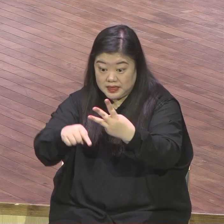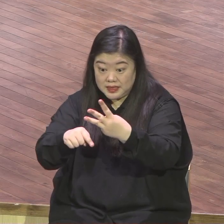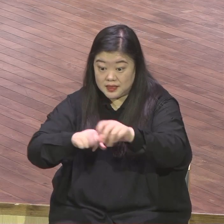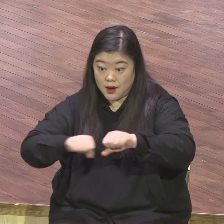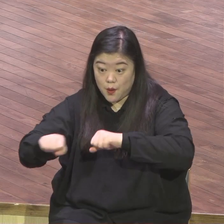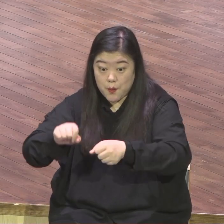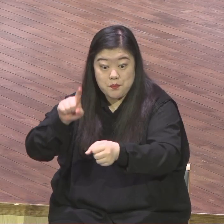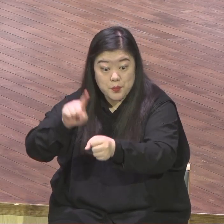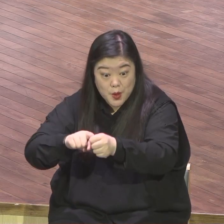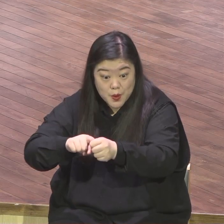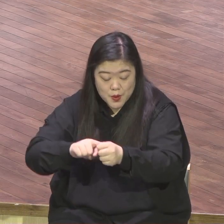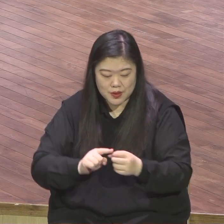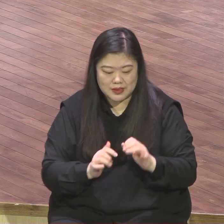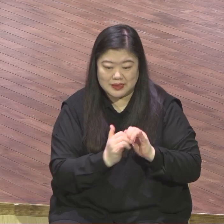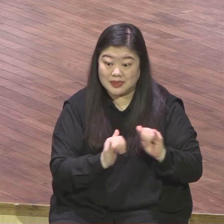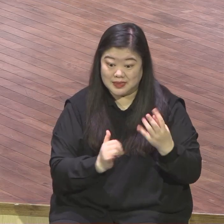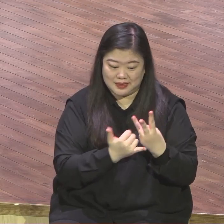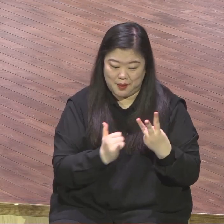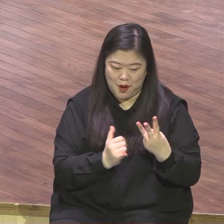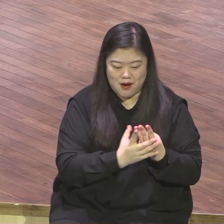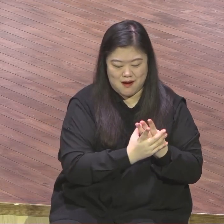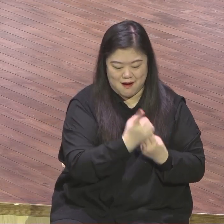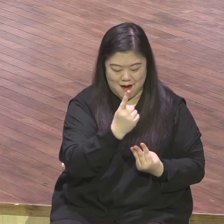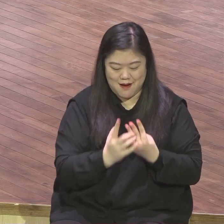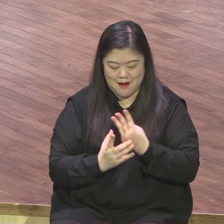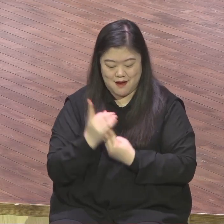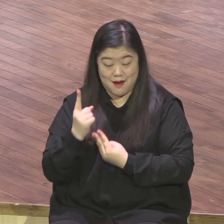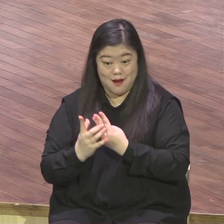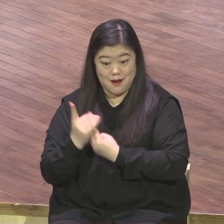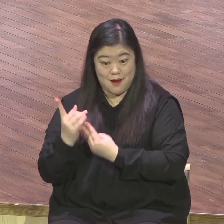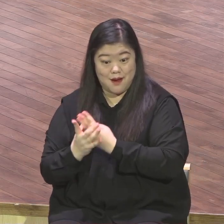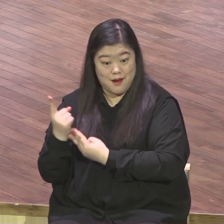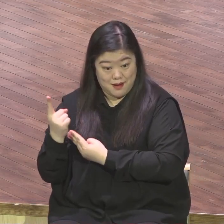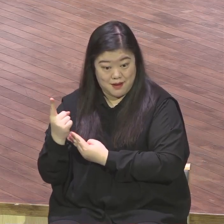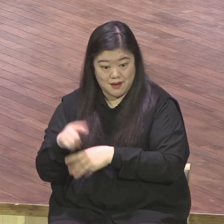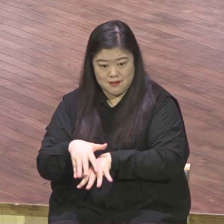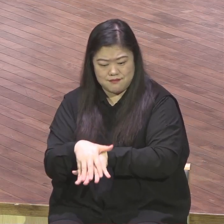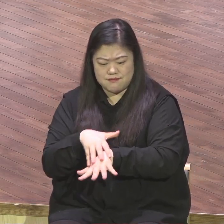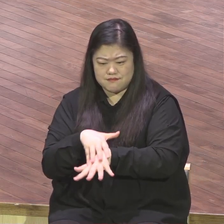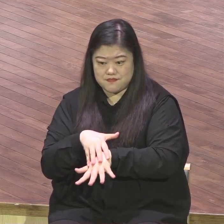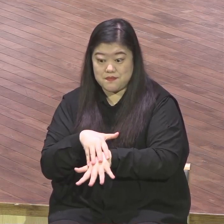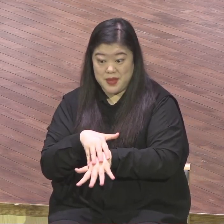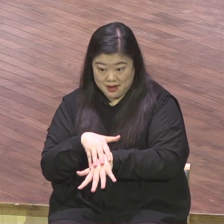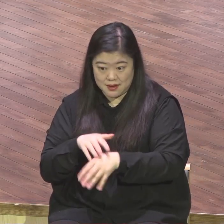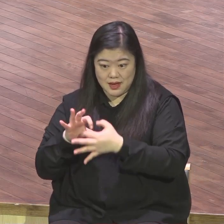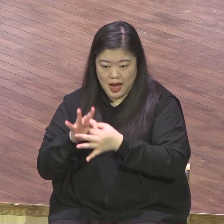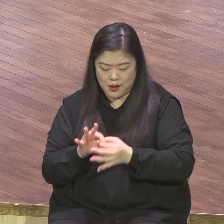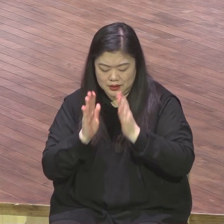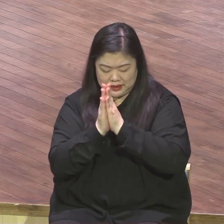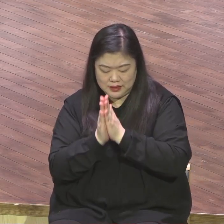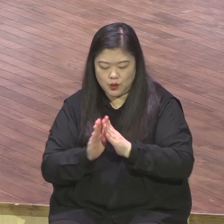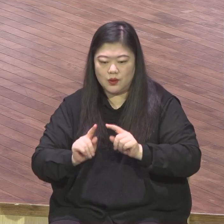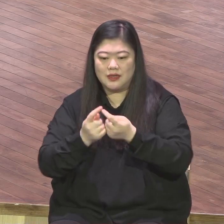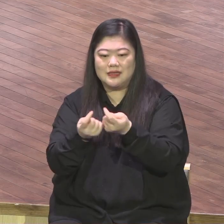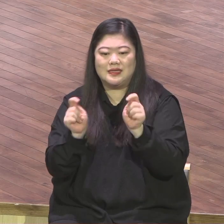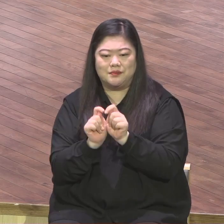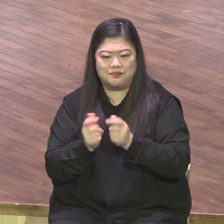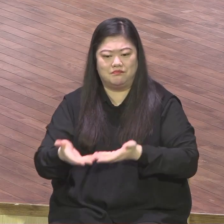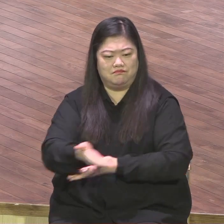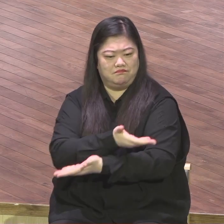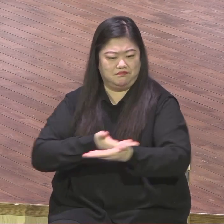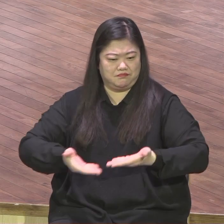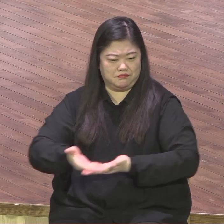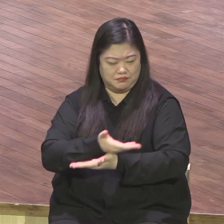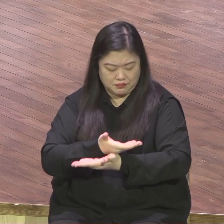3일조 4천만 운동을 흘러가게 되고 이런 영적 무브먼트를 통해서 뭐가 일어납니까? 237 성교